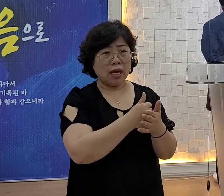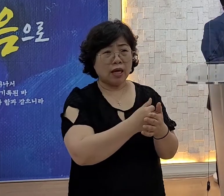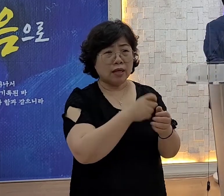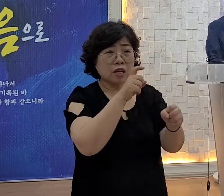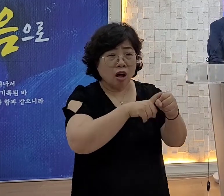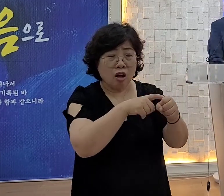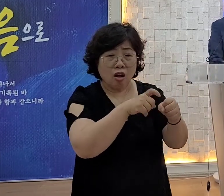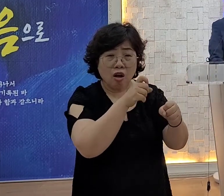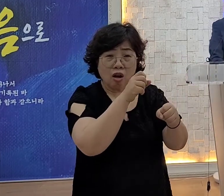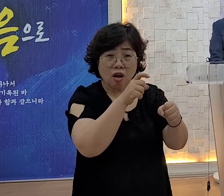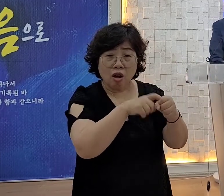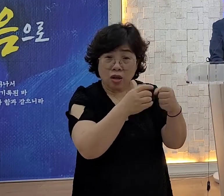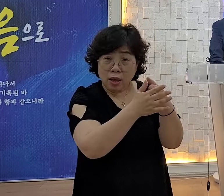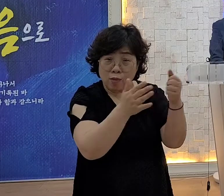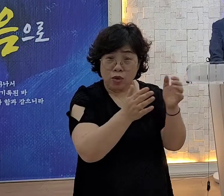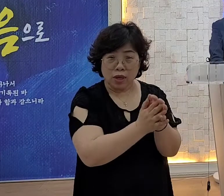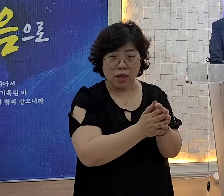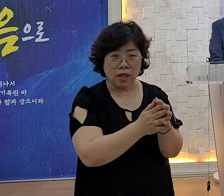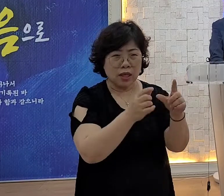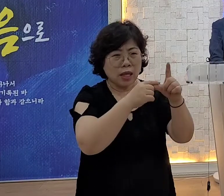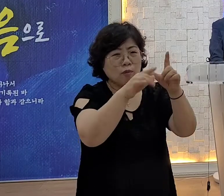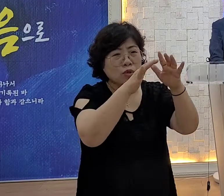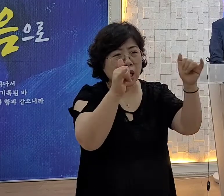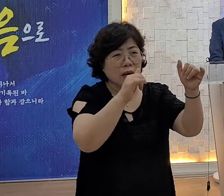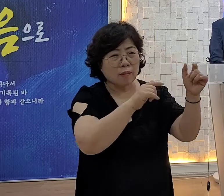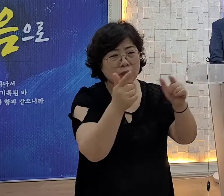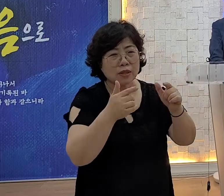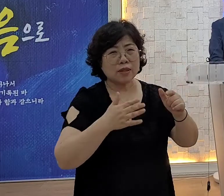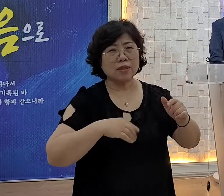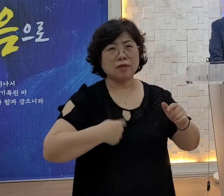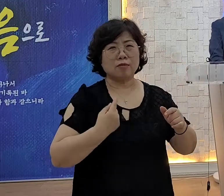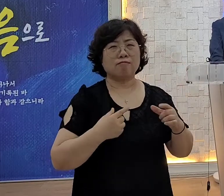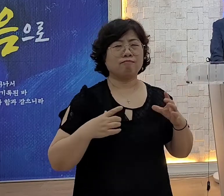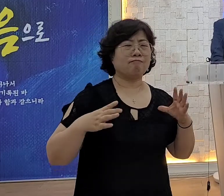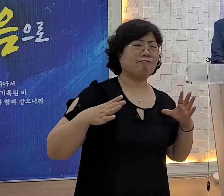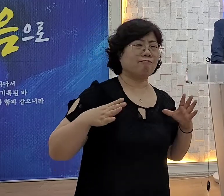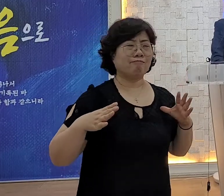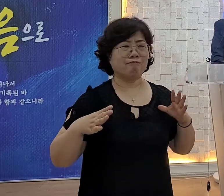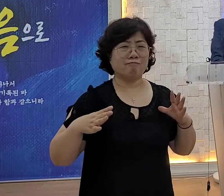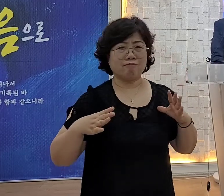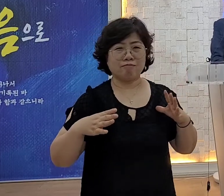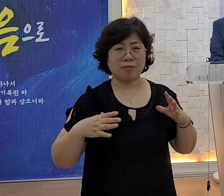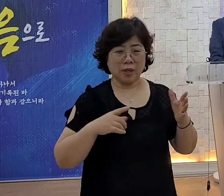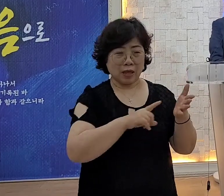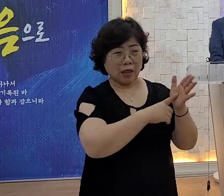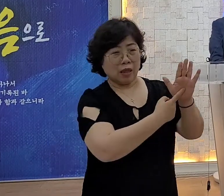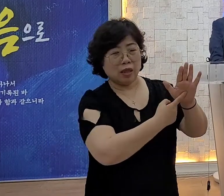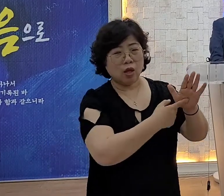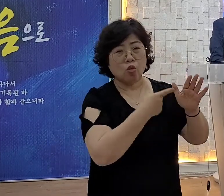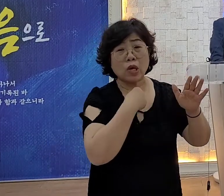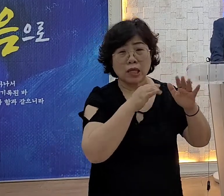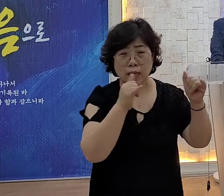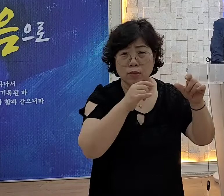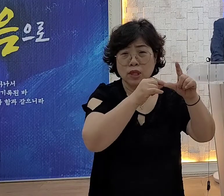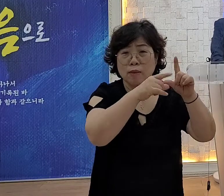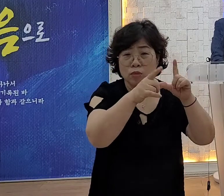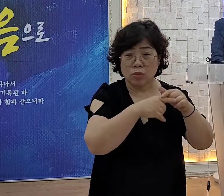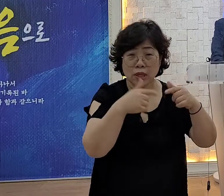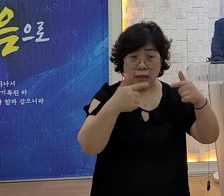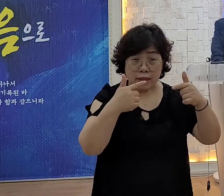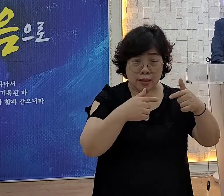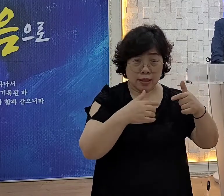사람들은 작은 것으로 항상 자신을 내세우고 드러내려고 하는 사람 많잖아요. 항상 이렇게